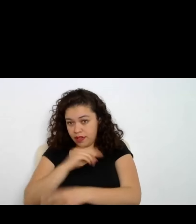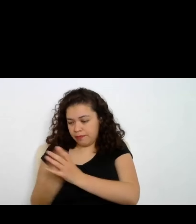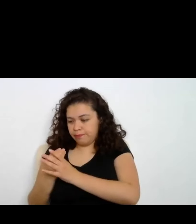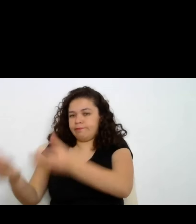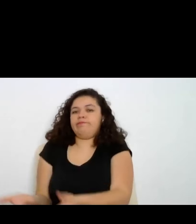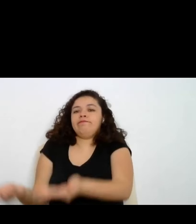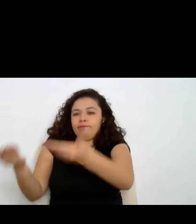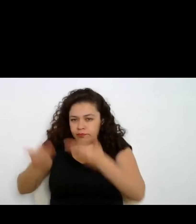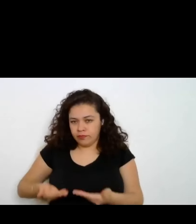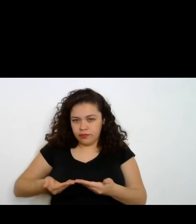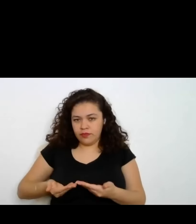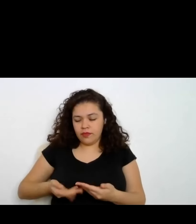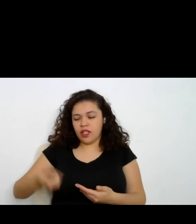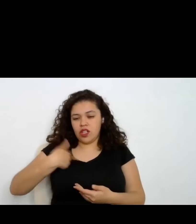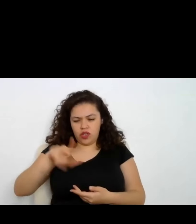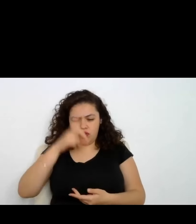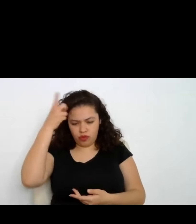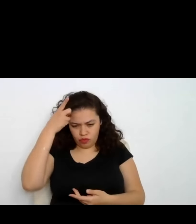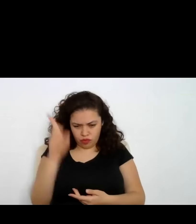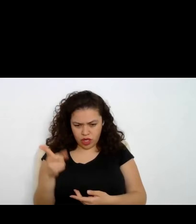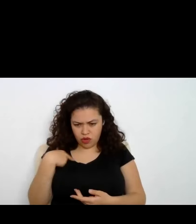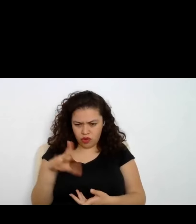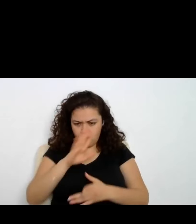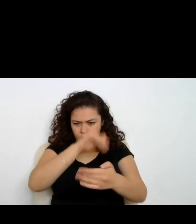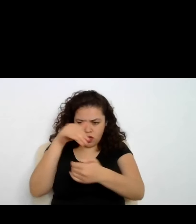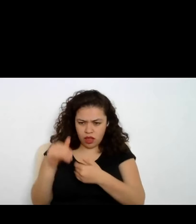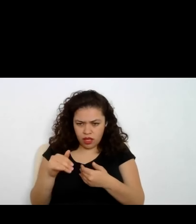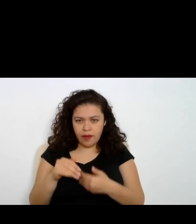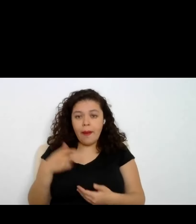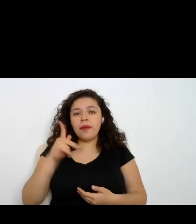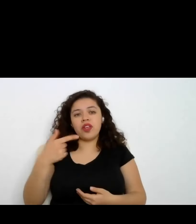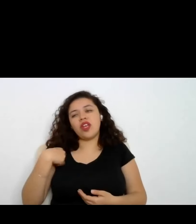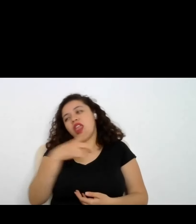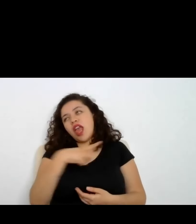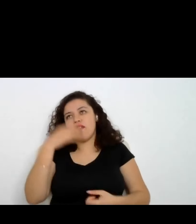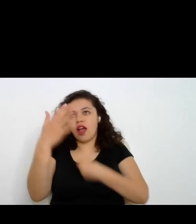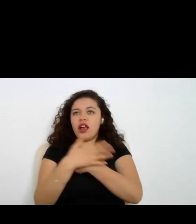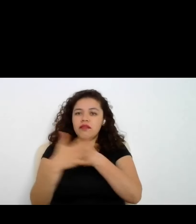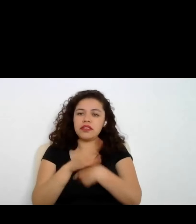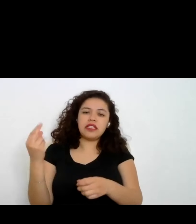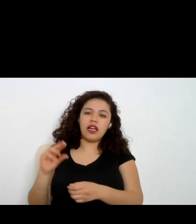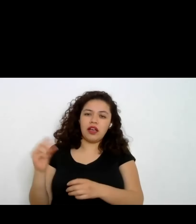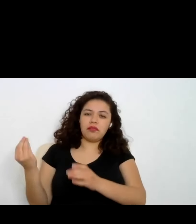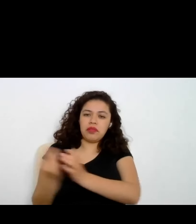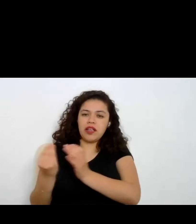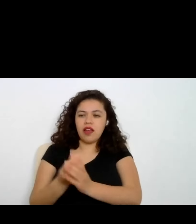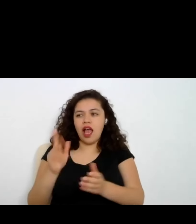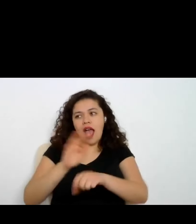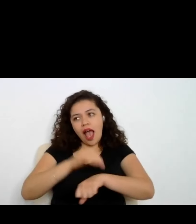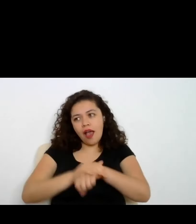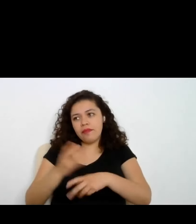van a estar en posesión de un particular, porque yo soy un particular. Pero no es que le tenga que dar un aviso de privacidad a mi amigo para que me pueda